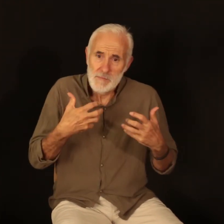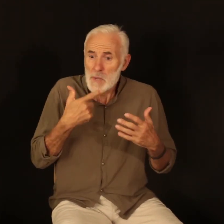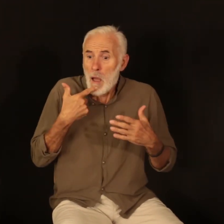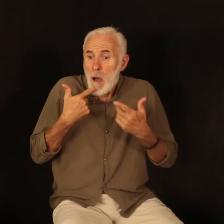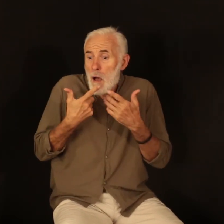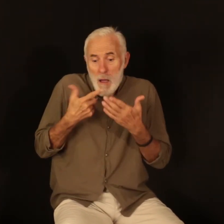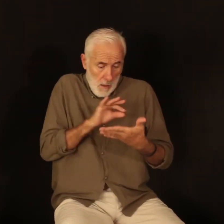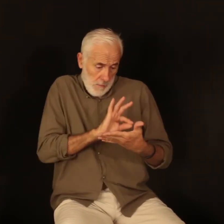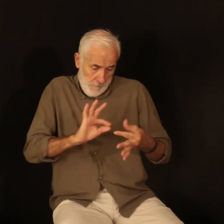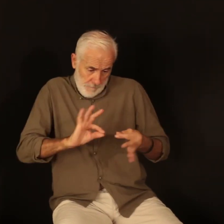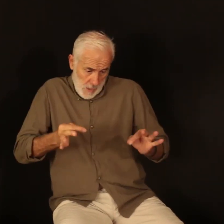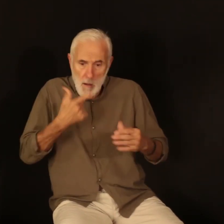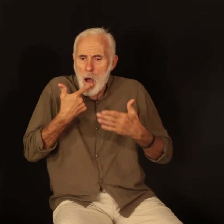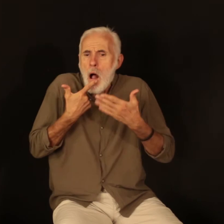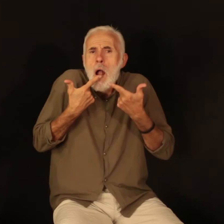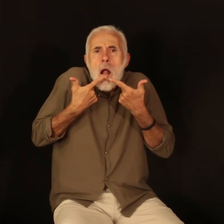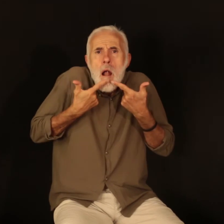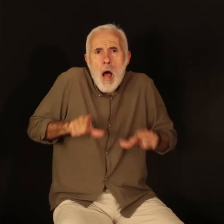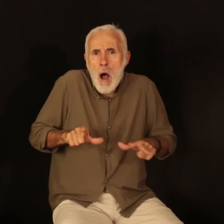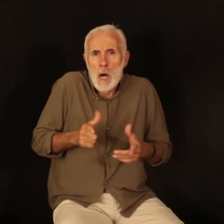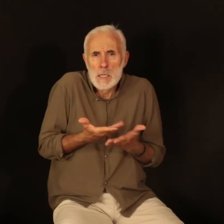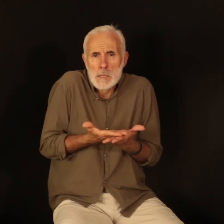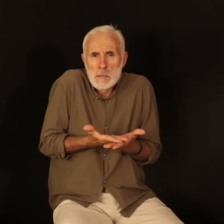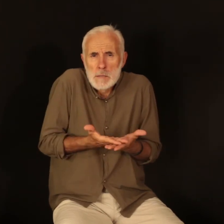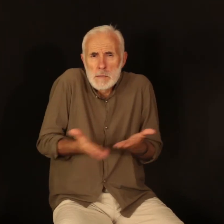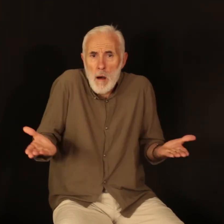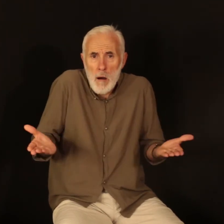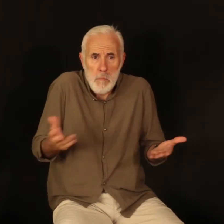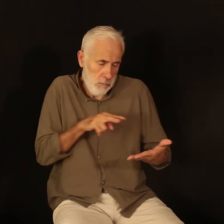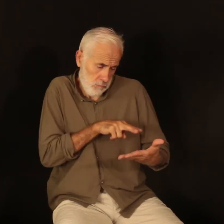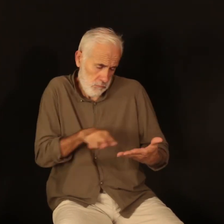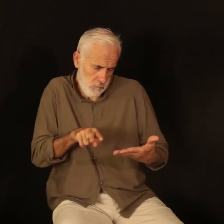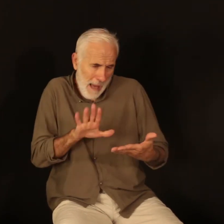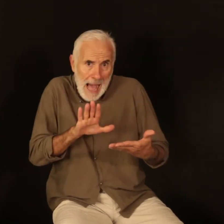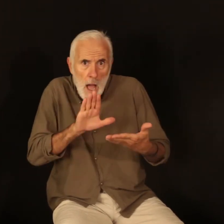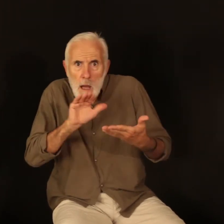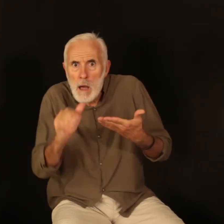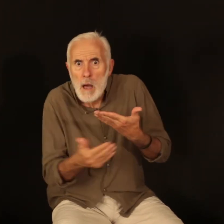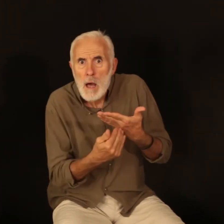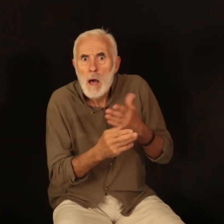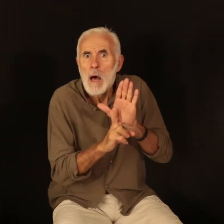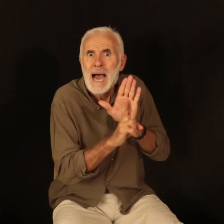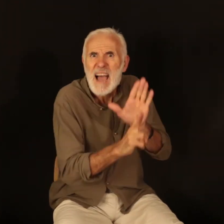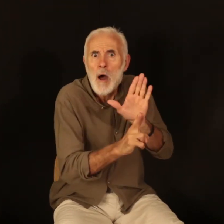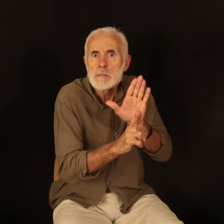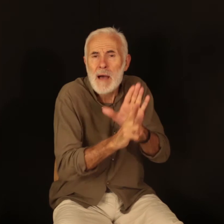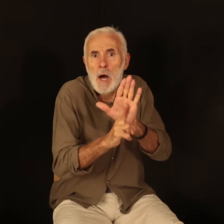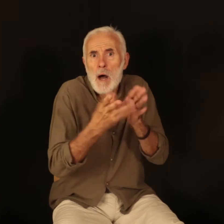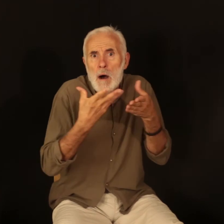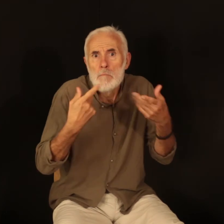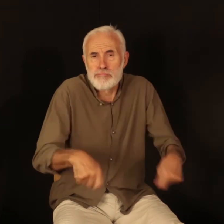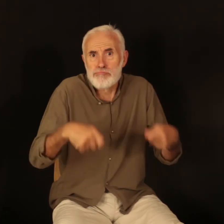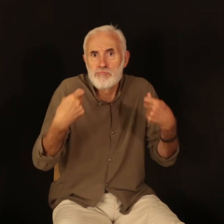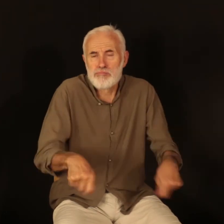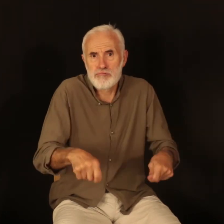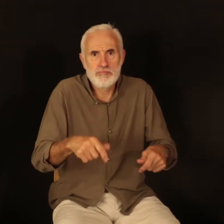simple, mais avec beaucoup de références cachées, ce qui permet d'avoir plusieurs niveaux de lecture. On y rencontre Lewis Carroll,